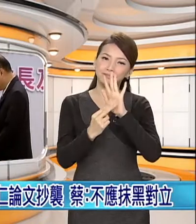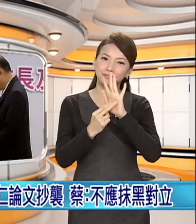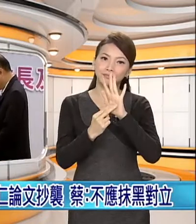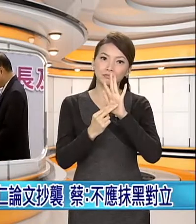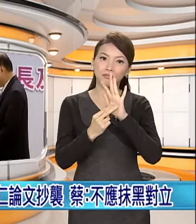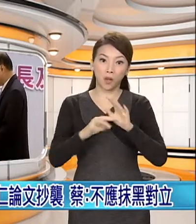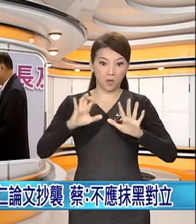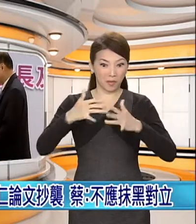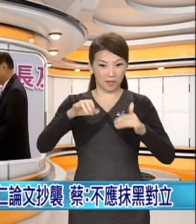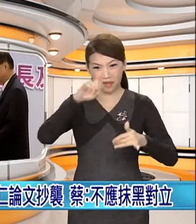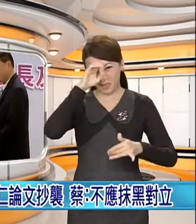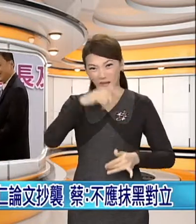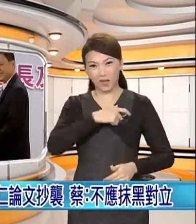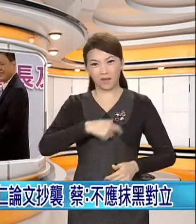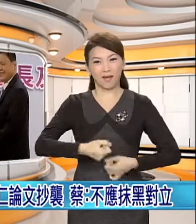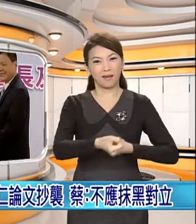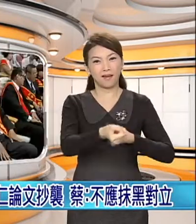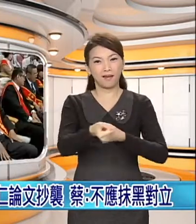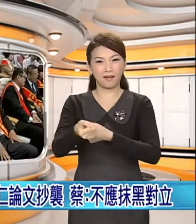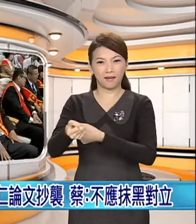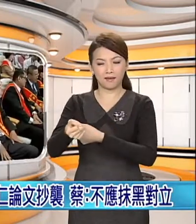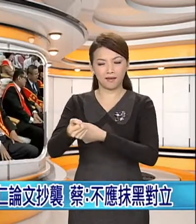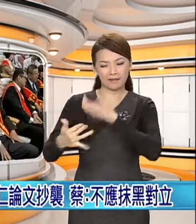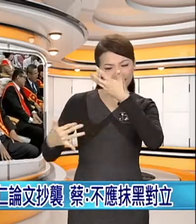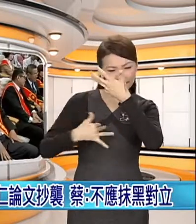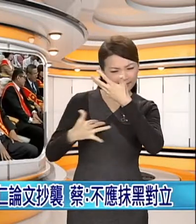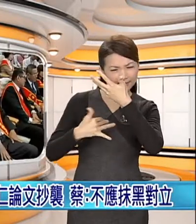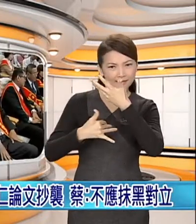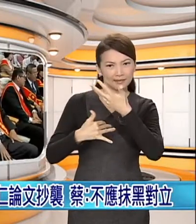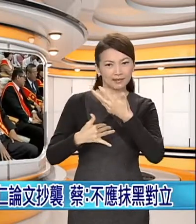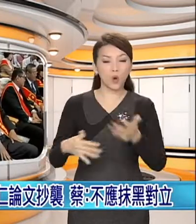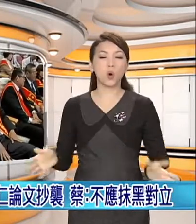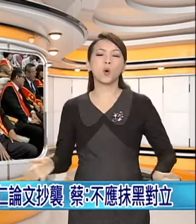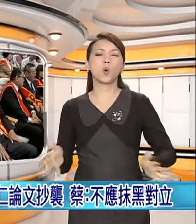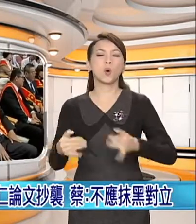每次到了选举就只会抹黑引发对立